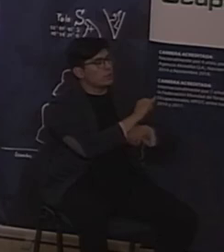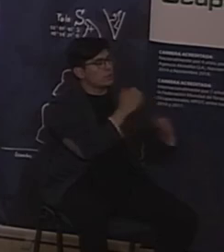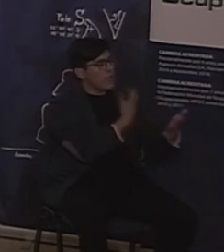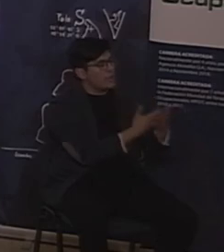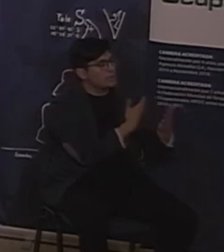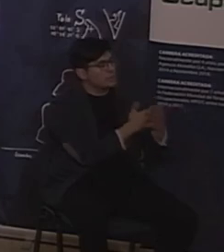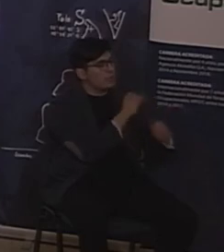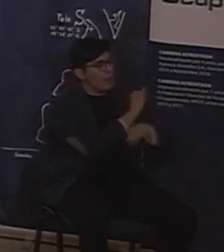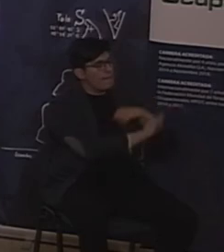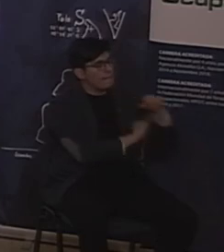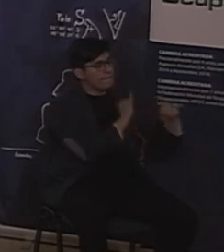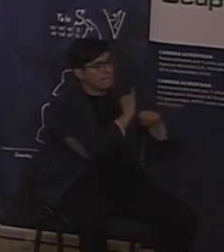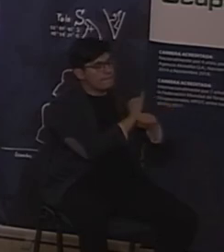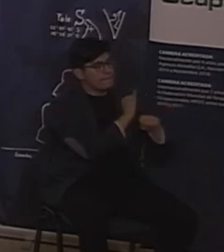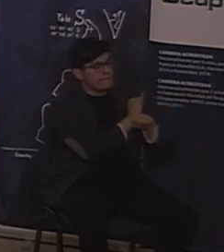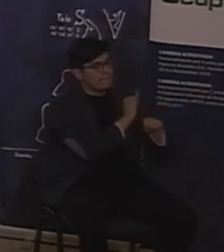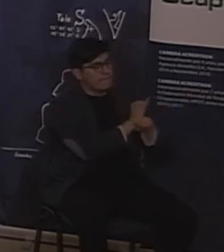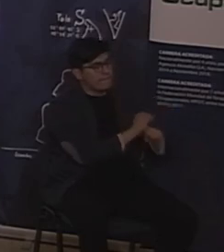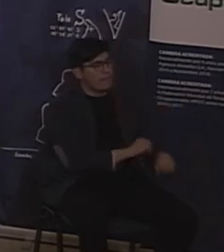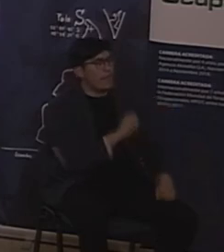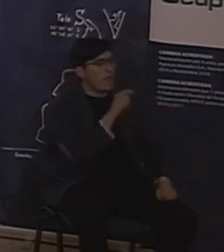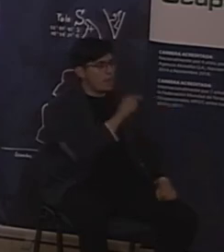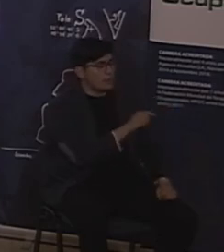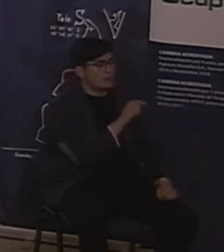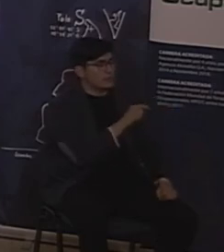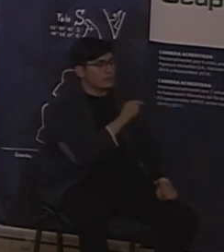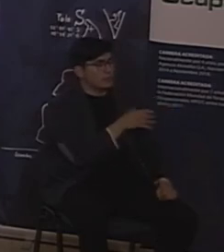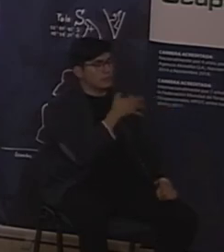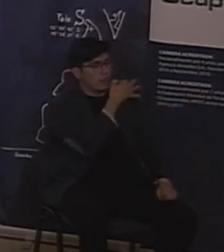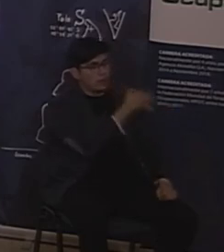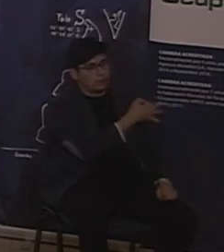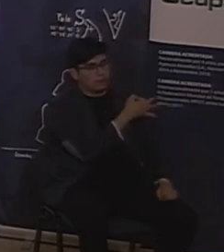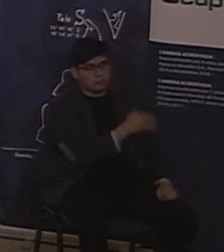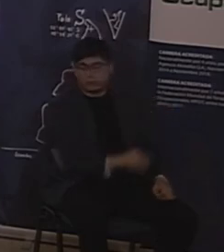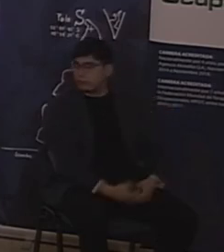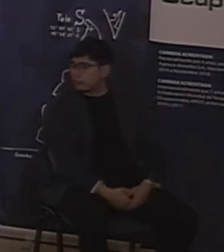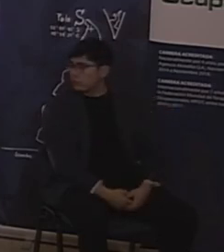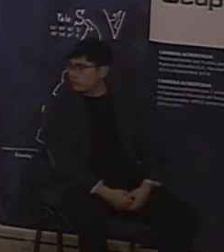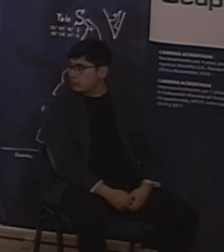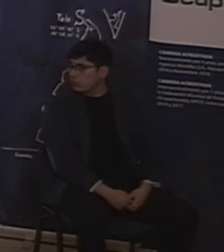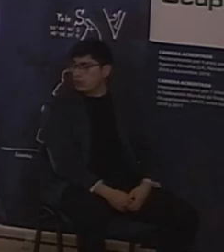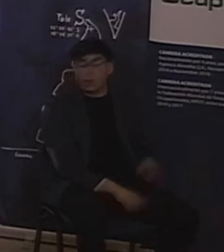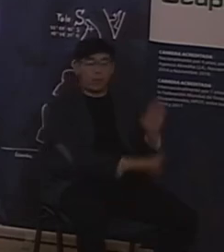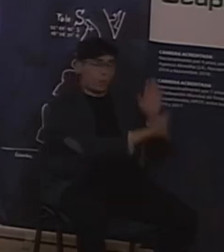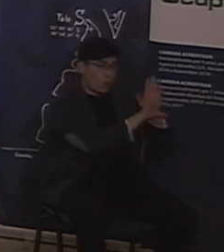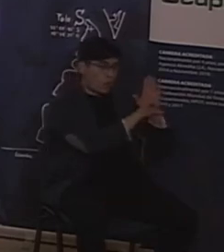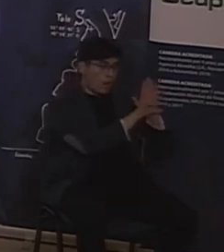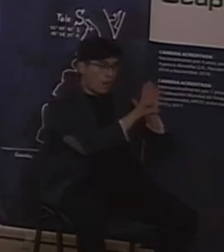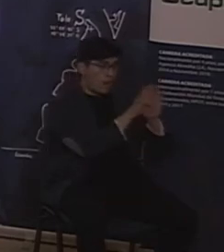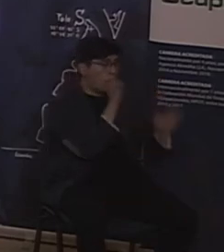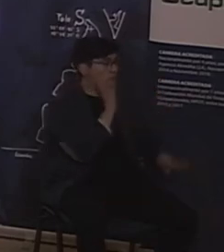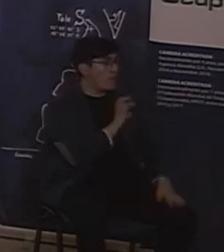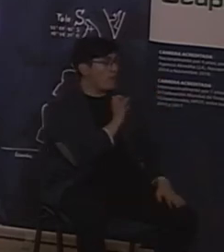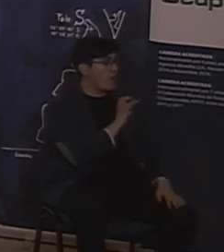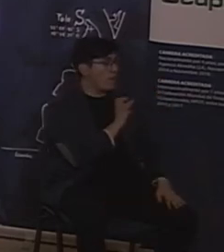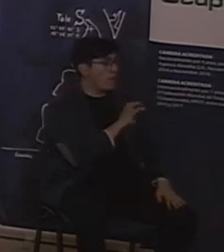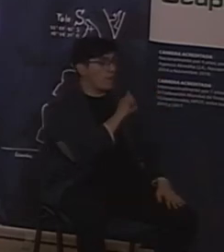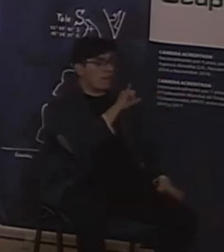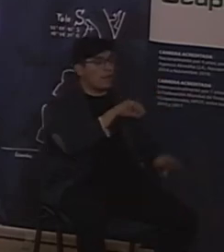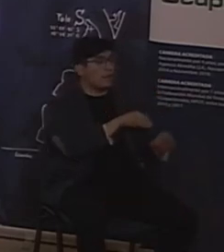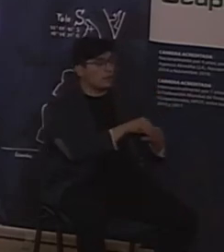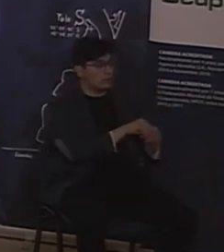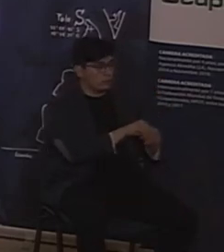así y lo declarado en forma manifiesta tenemos una ley en chile sobre inclusión social e igualdad de oportunidades